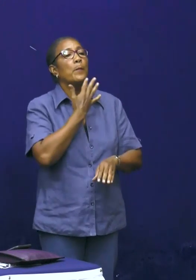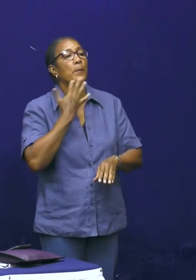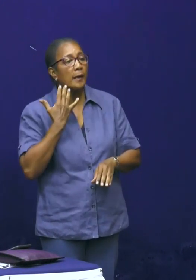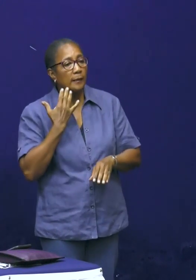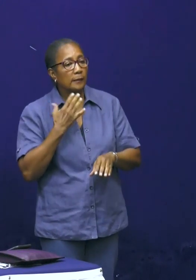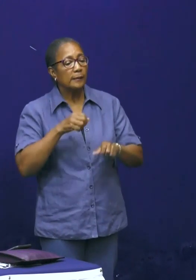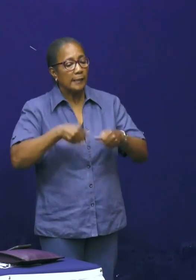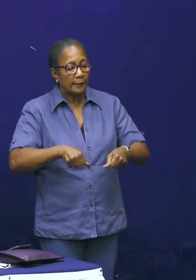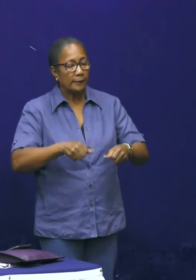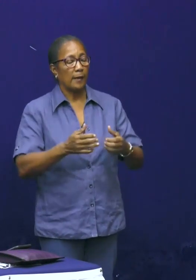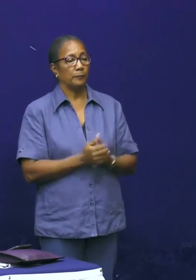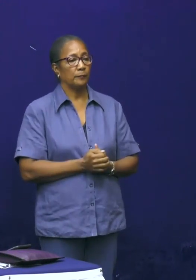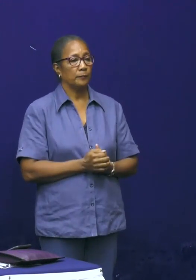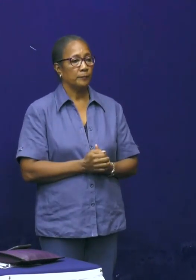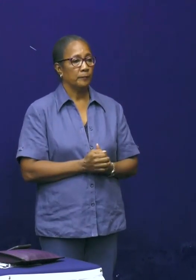ingedaan.